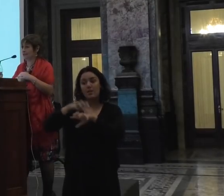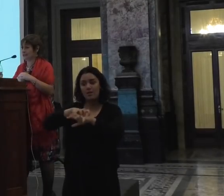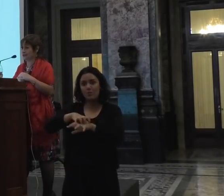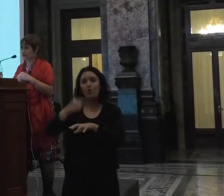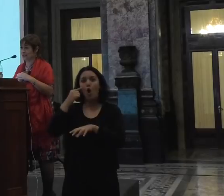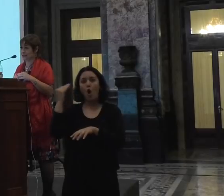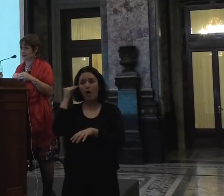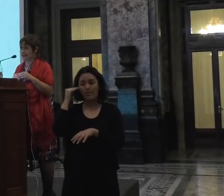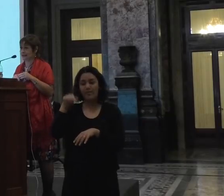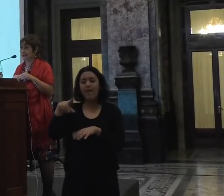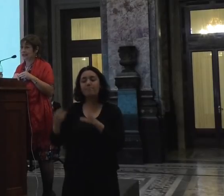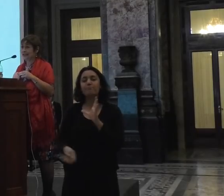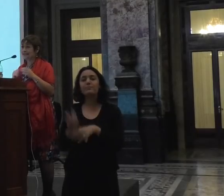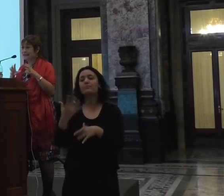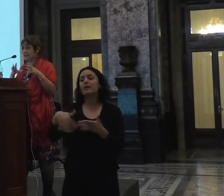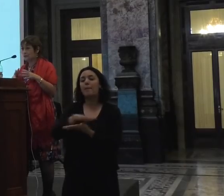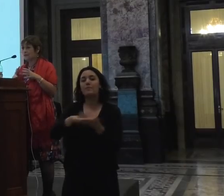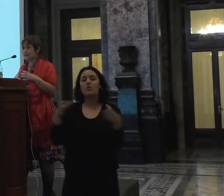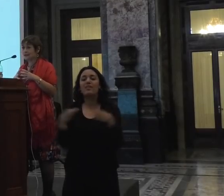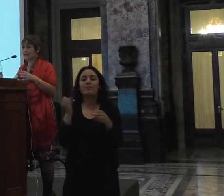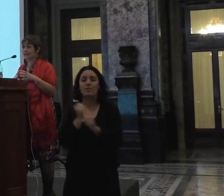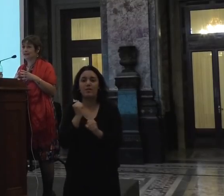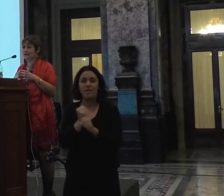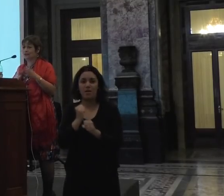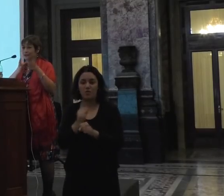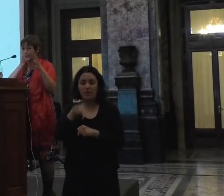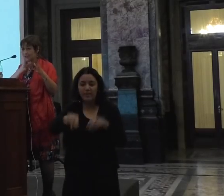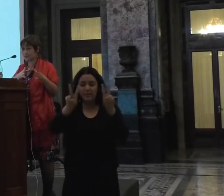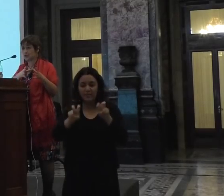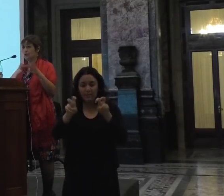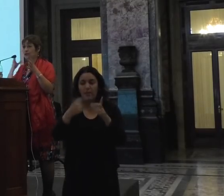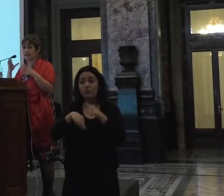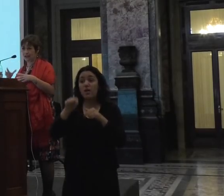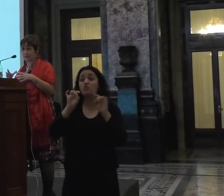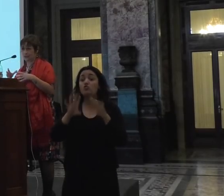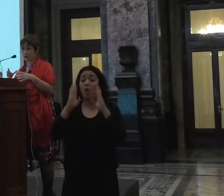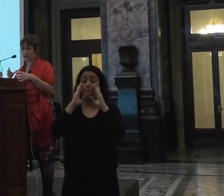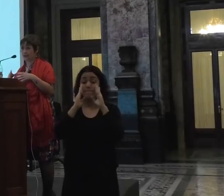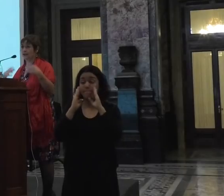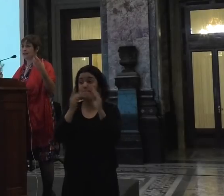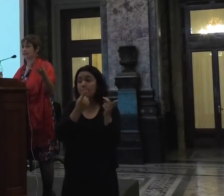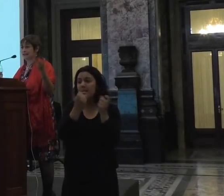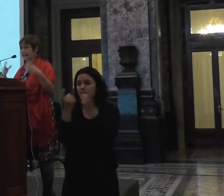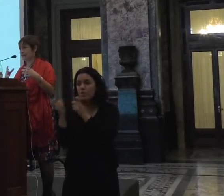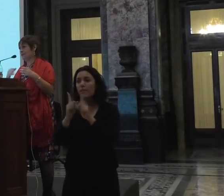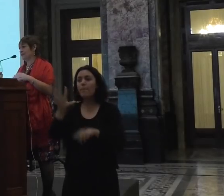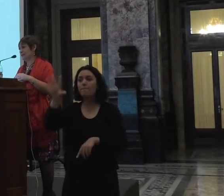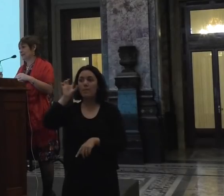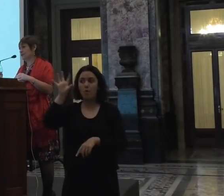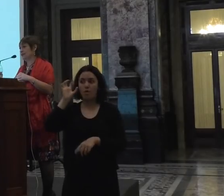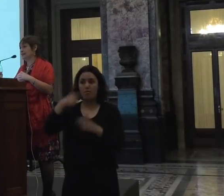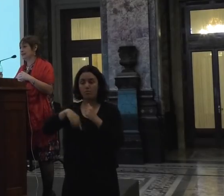en 1987. Y se inauguró básicamente alrededor de la percepción y de la memoria. Se